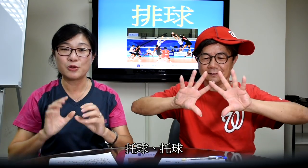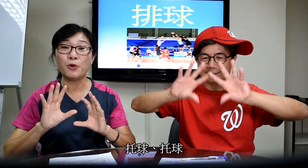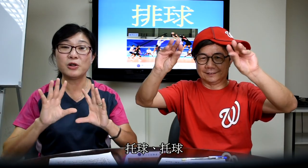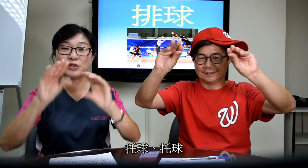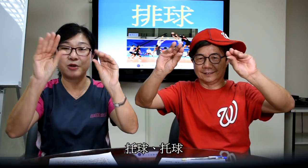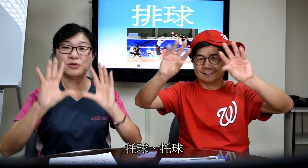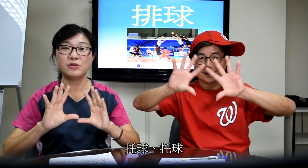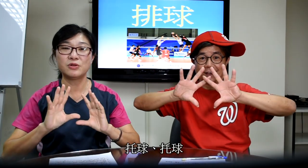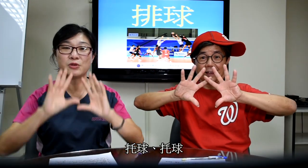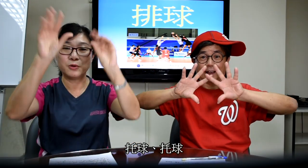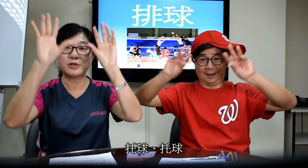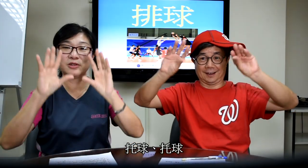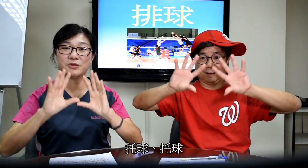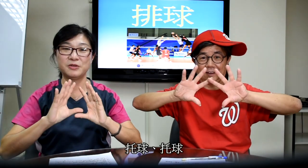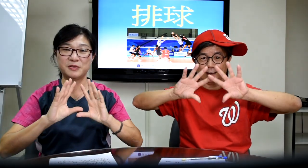脱球，脱球。